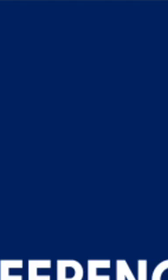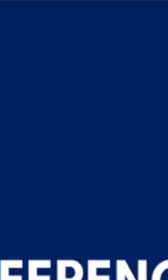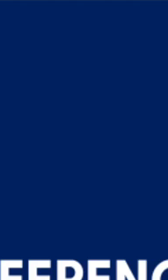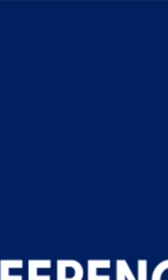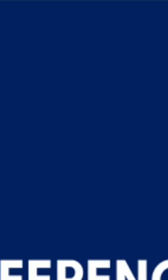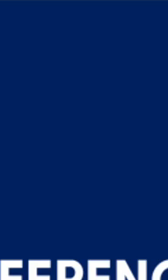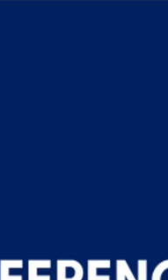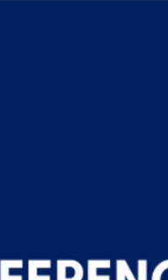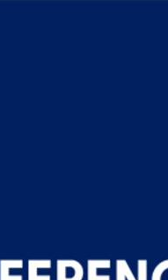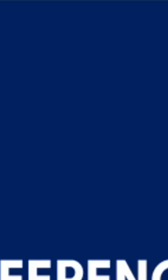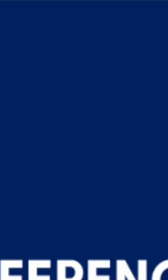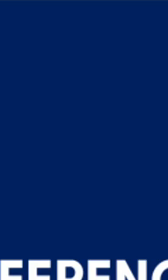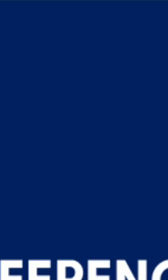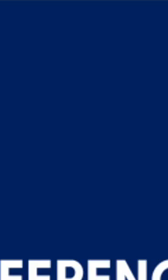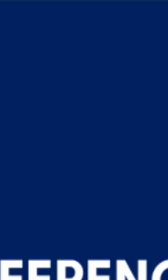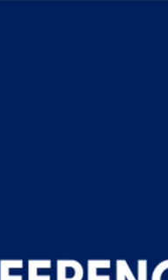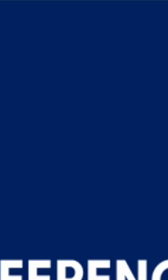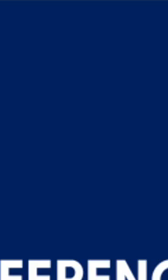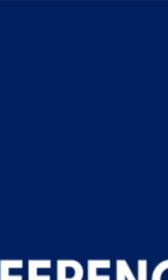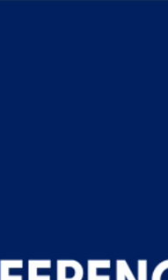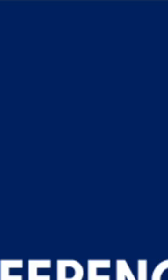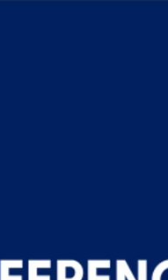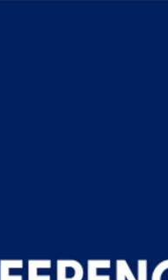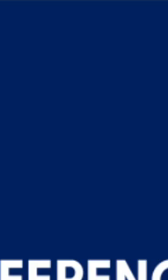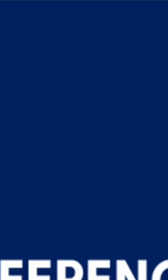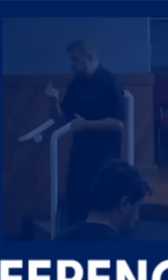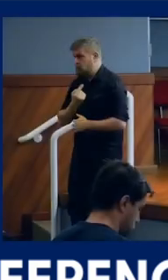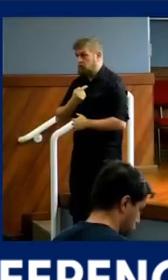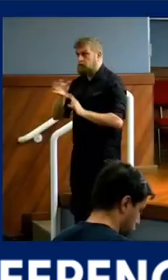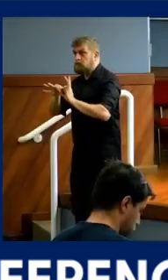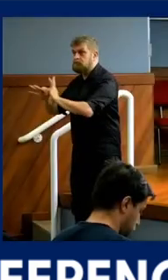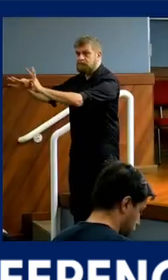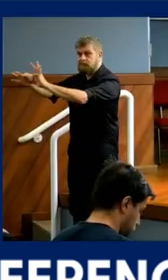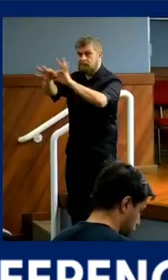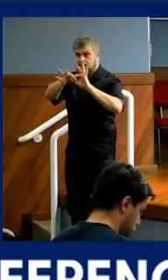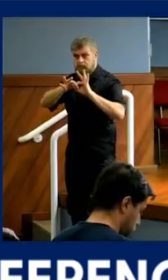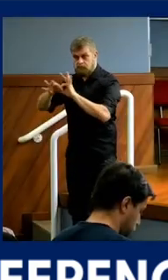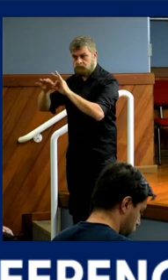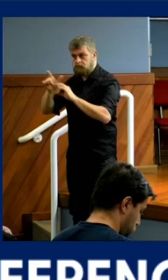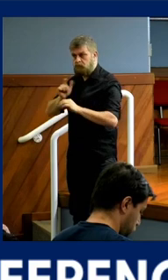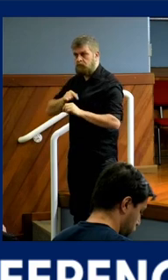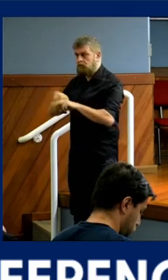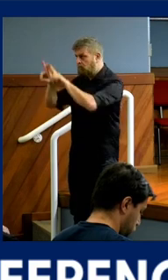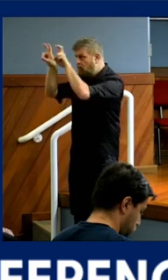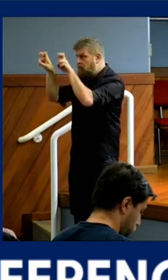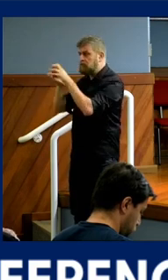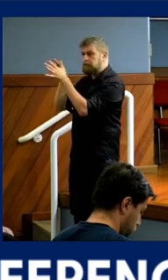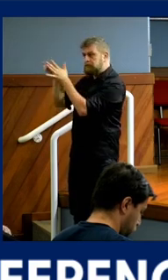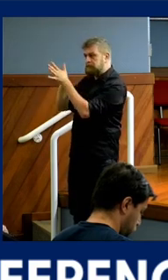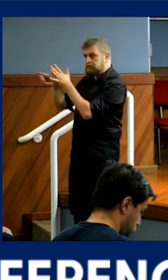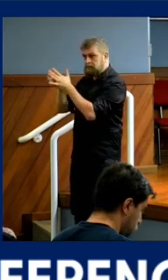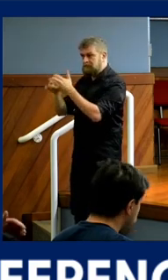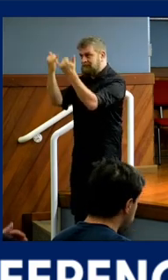epistemologias da arquivologia, que, de fato, todos nós estamos juntos nesse processo. Temos questões, mas as questões que nós temos